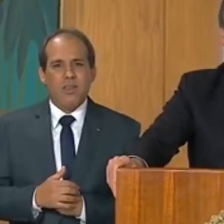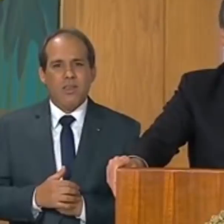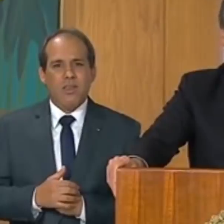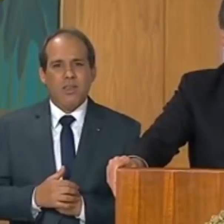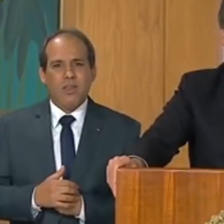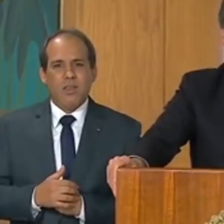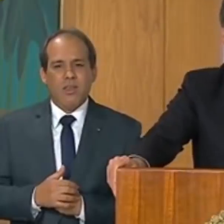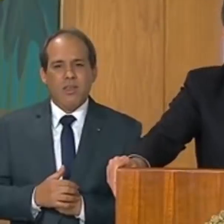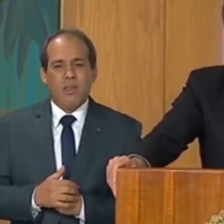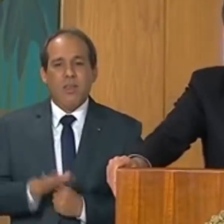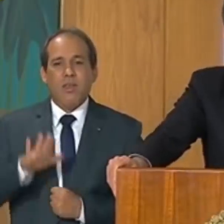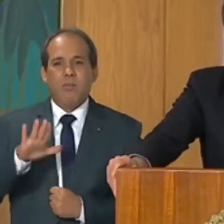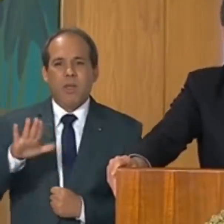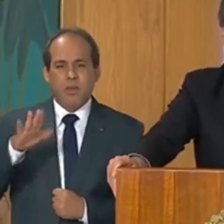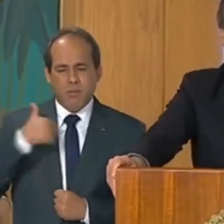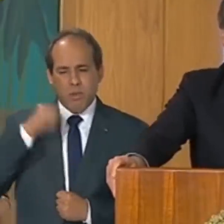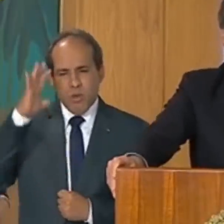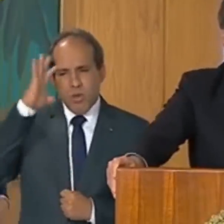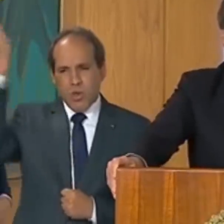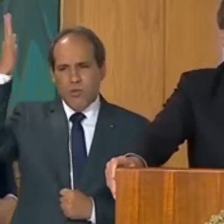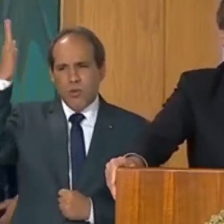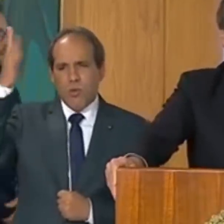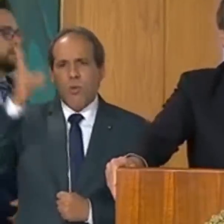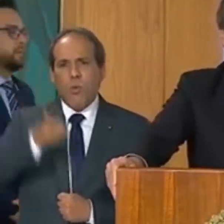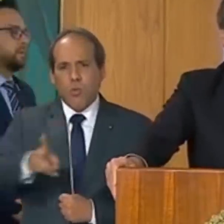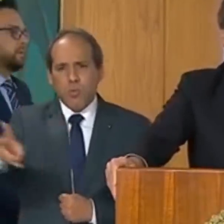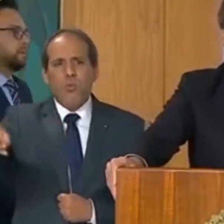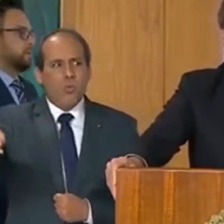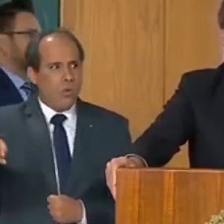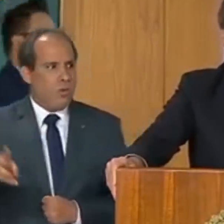Mas resolvi ir para frente.